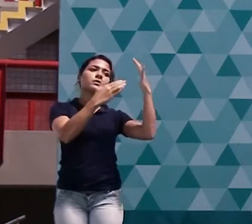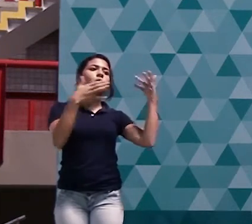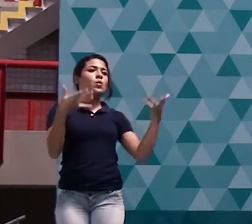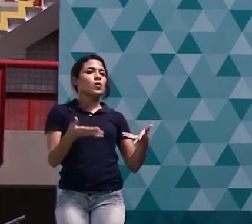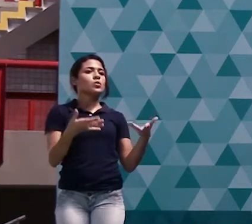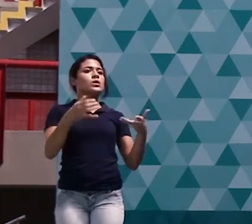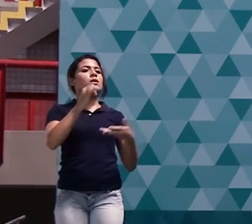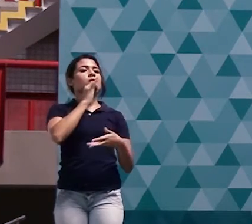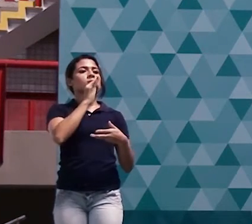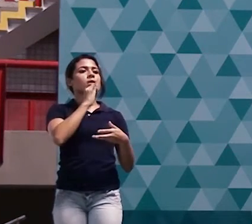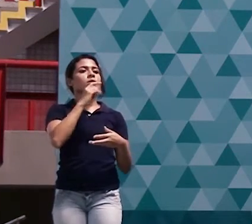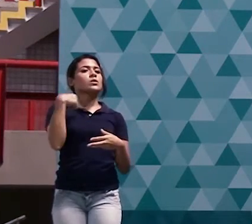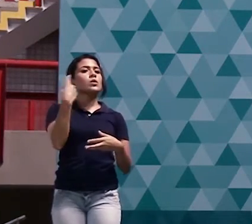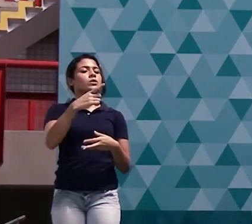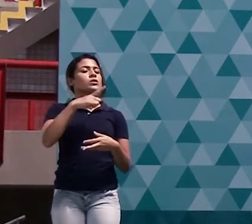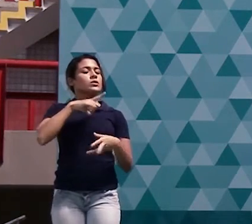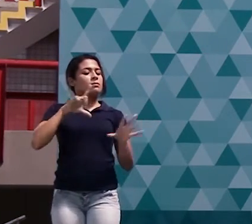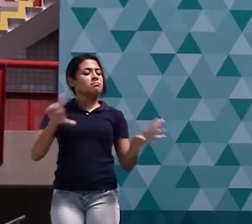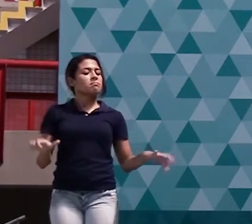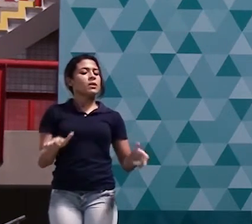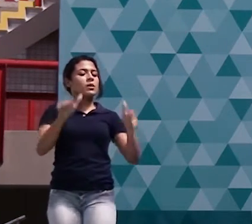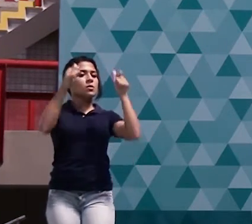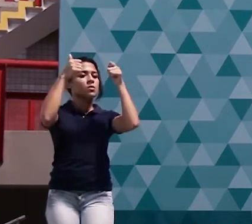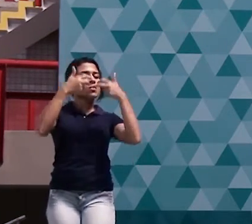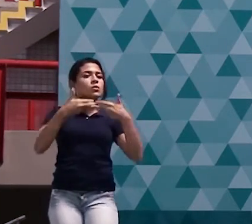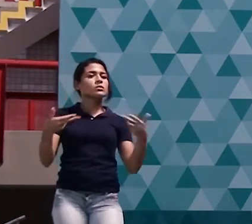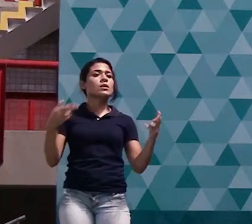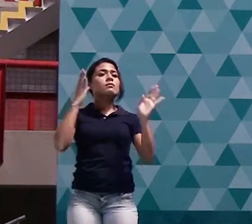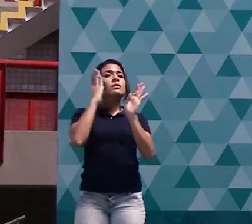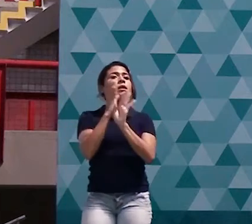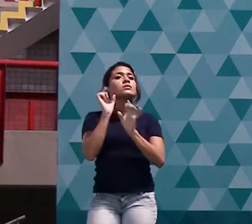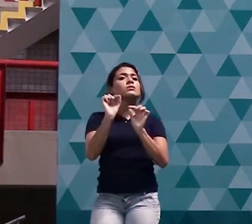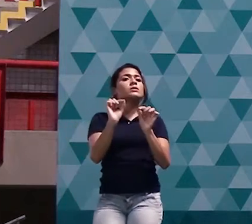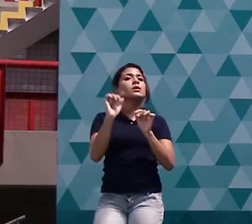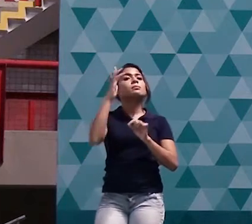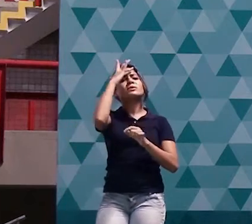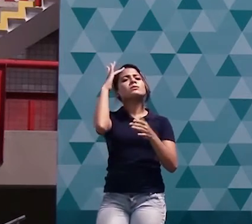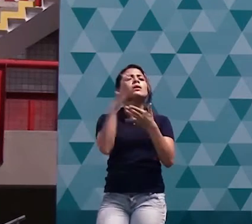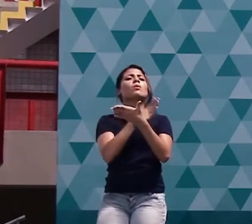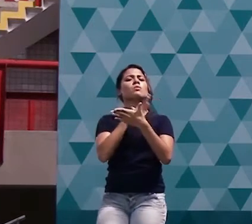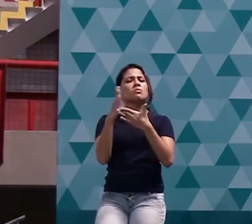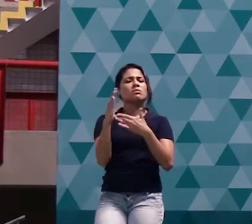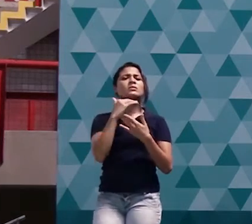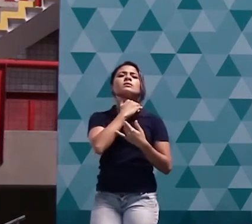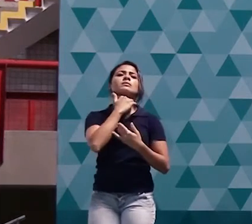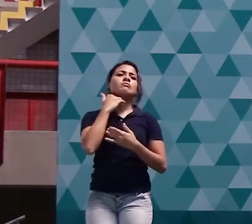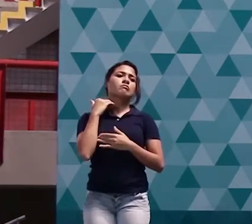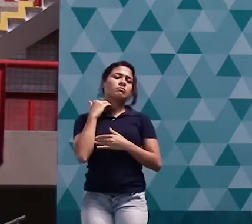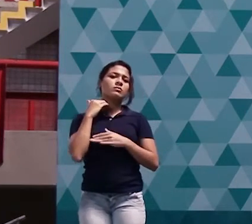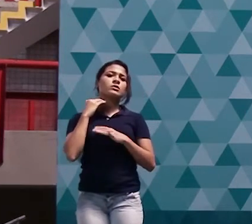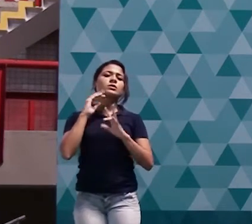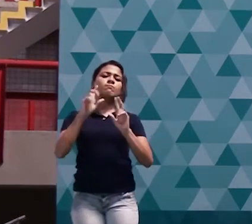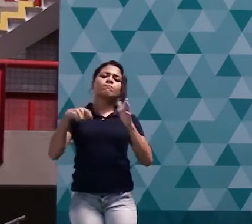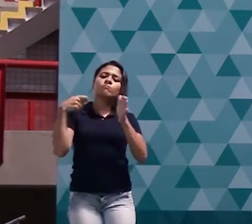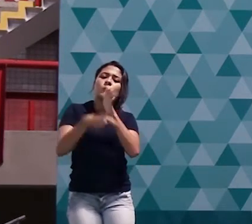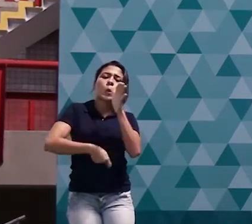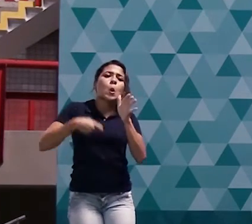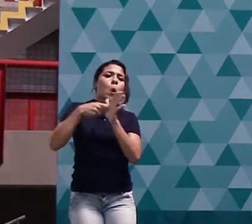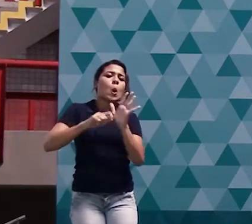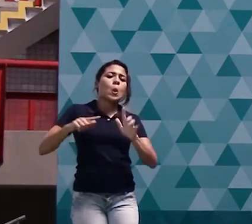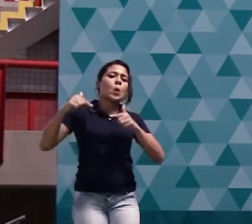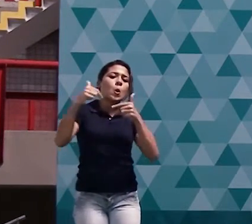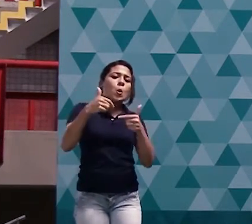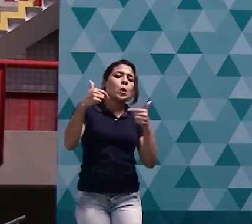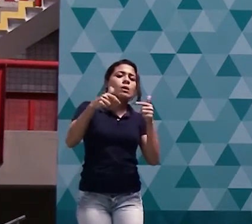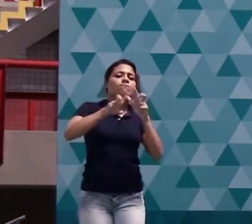gente tem uma coisinha melhor, é porque muita gente deu a vida por isso, cara. Muita gente deu a vida por